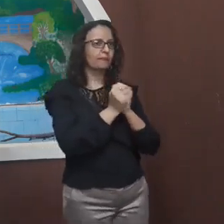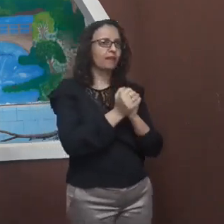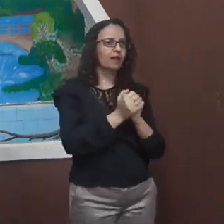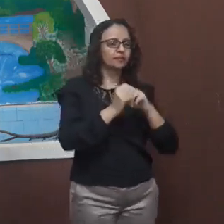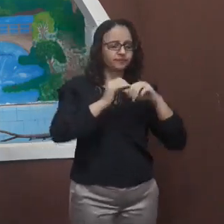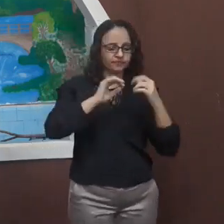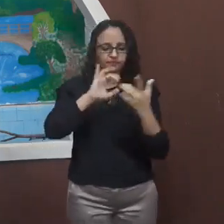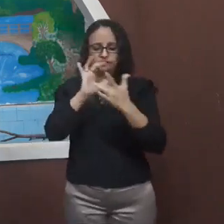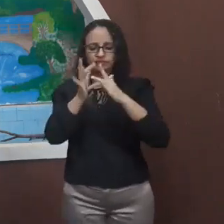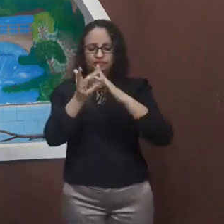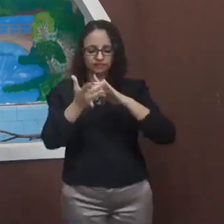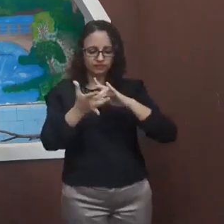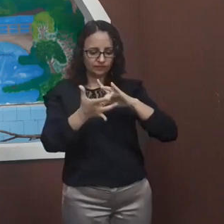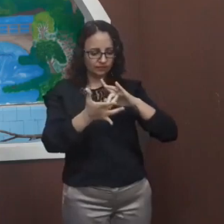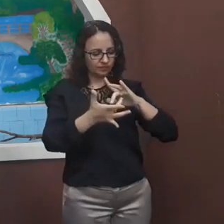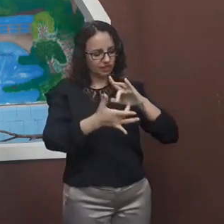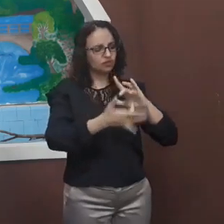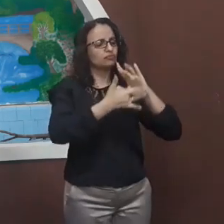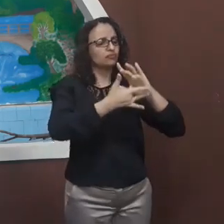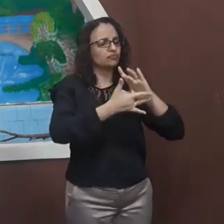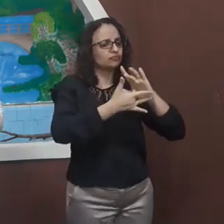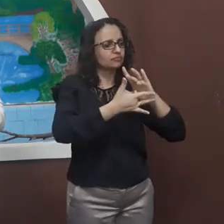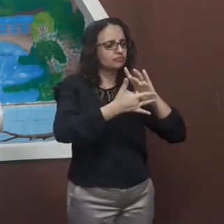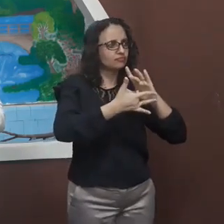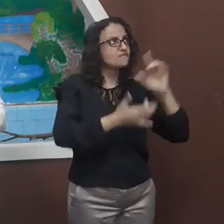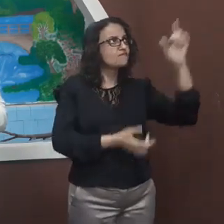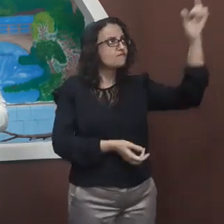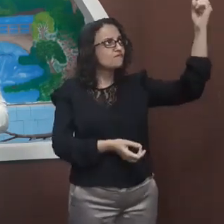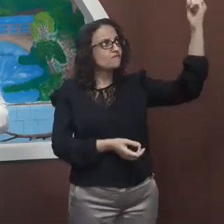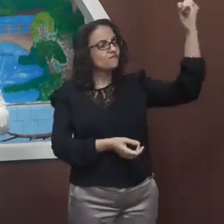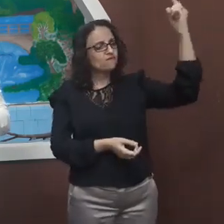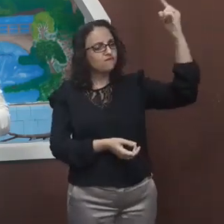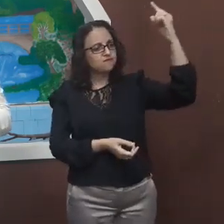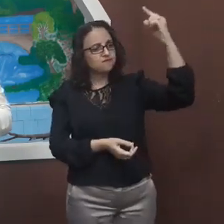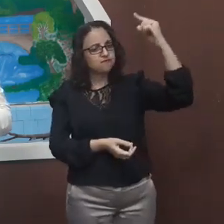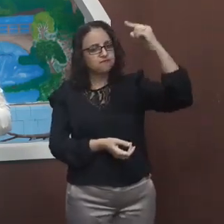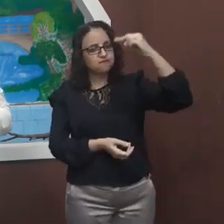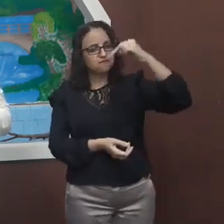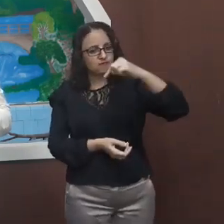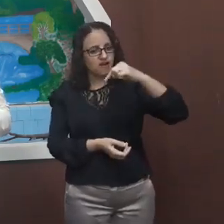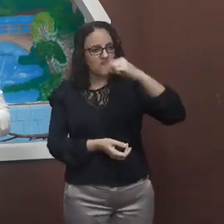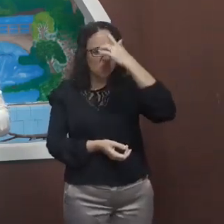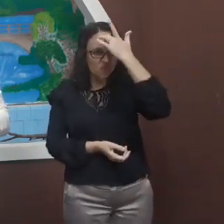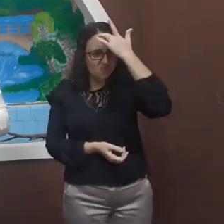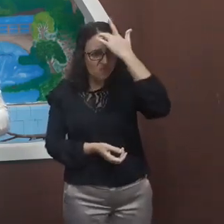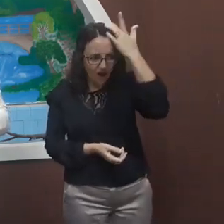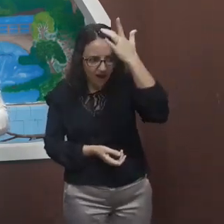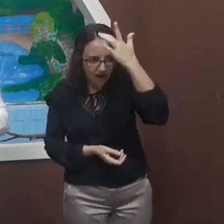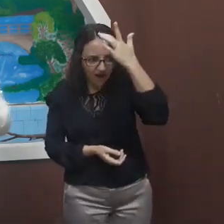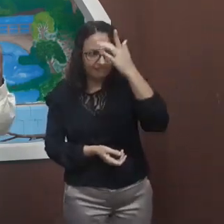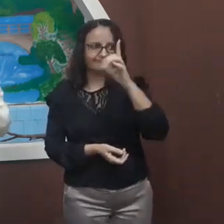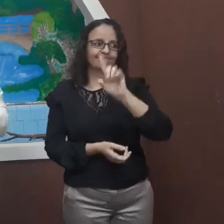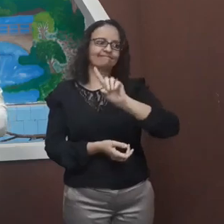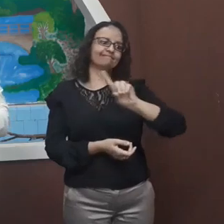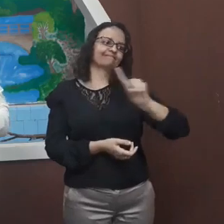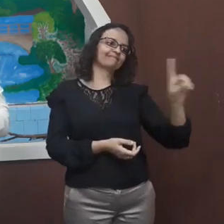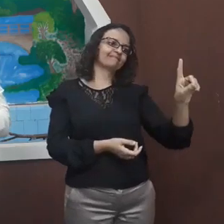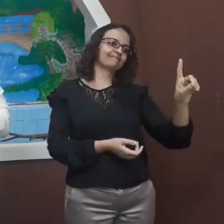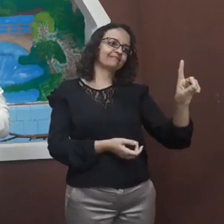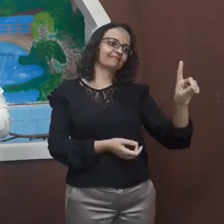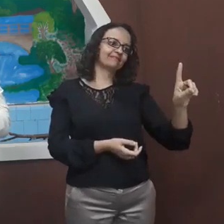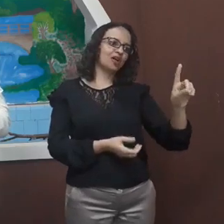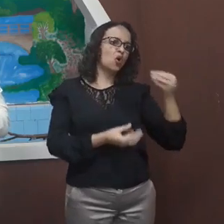que não trouxe coisas agradáveis a Jesus. Que jeito que Jesus